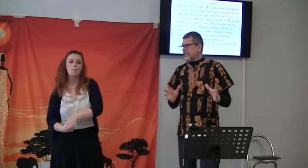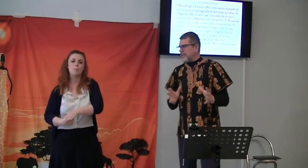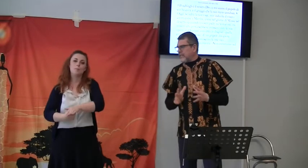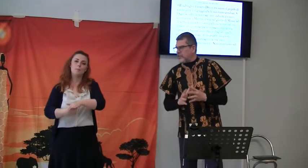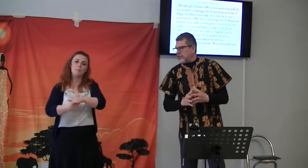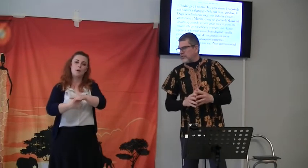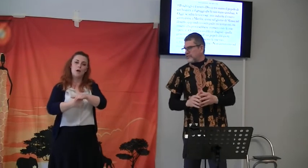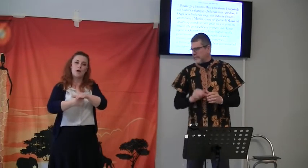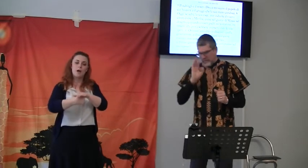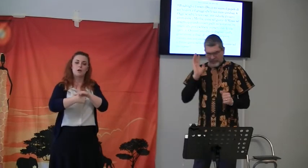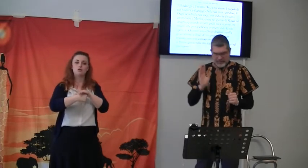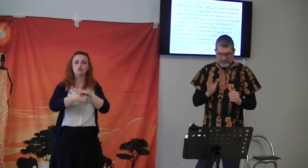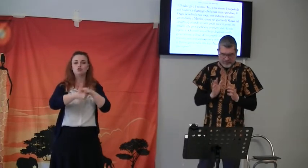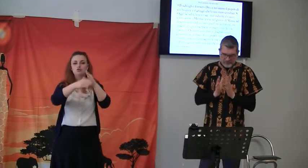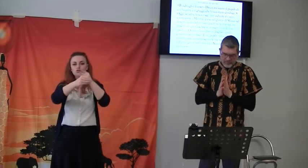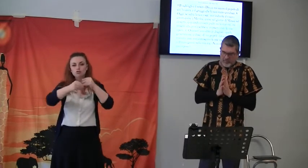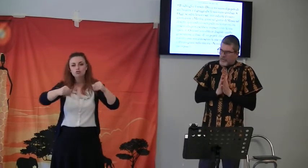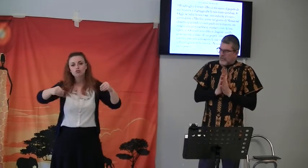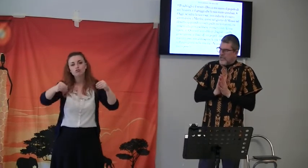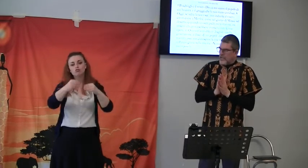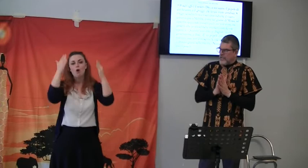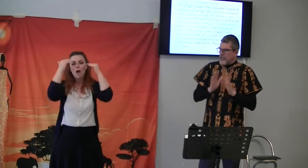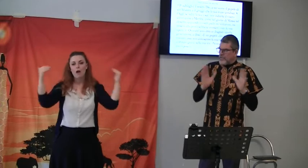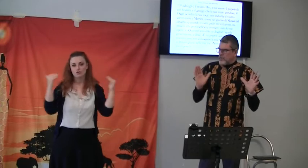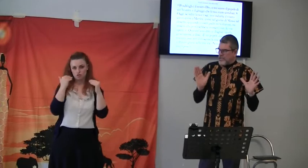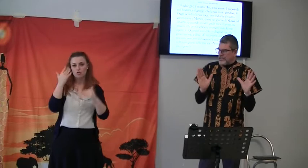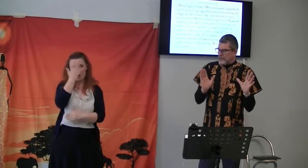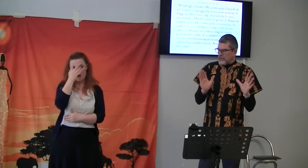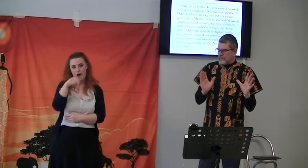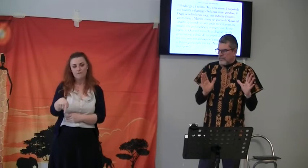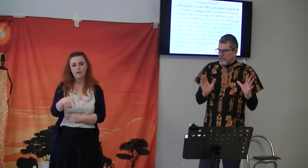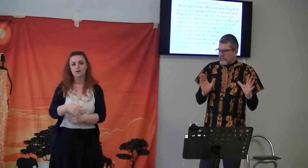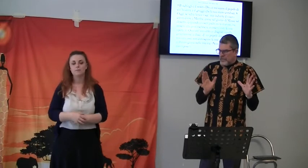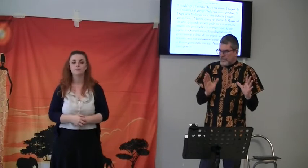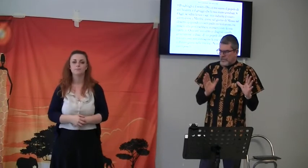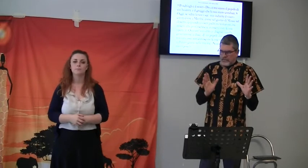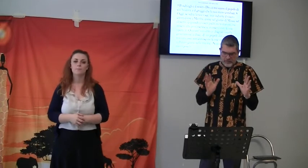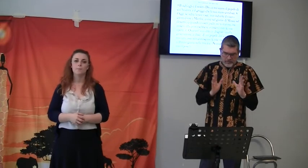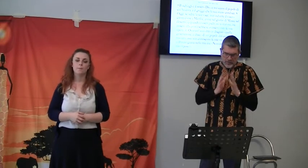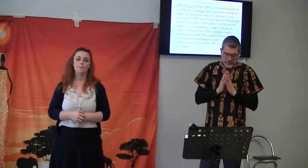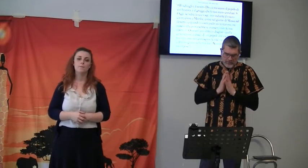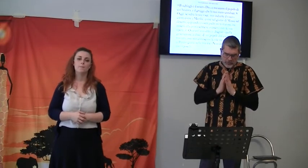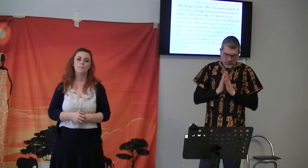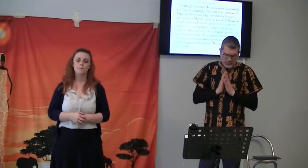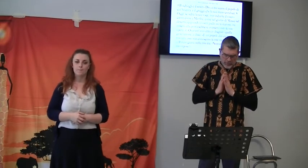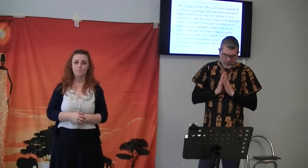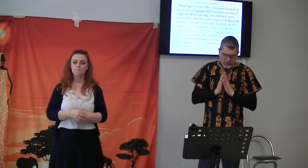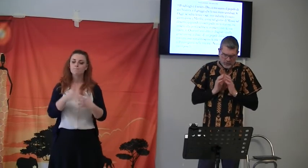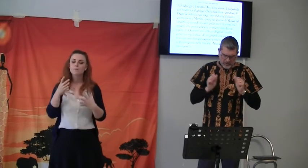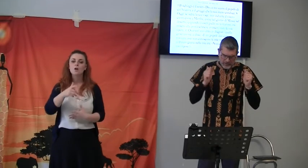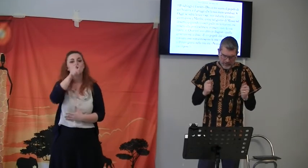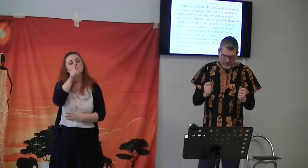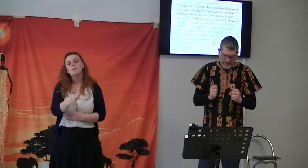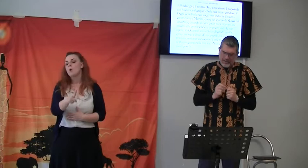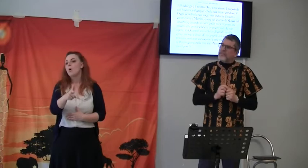terra straniera nell'Egitto, sempre in Africa, e quindi lui è stato, diciamo, ha vissuto proprio